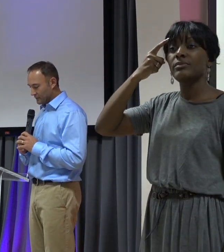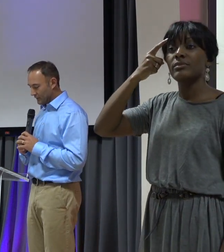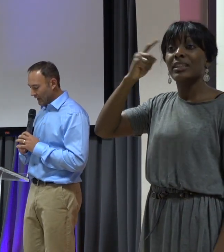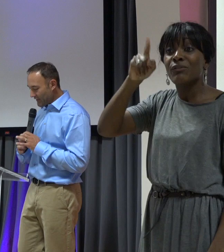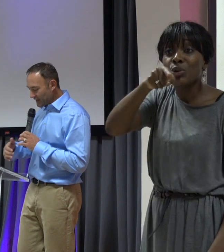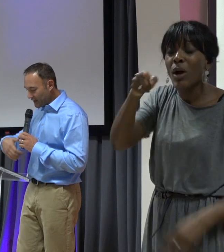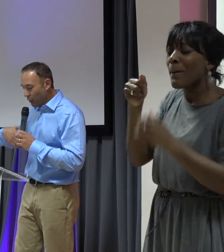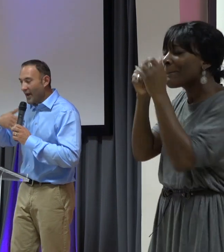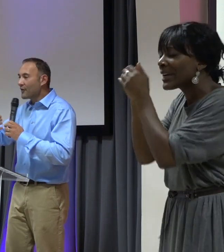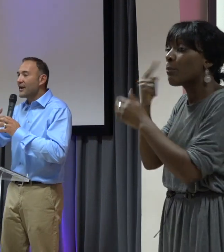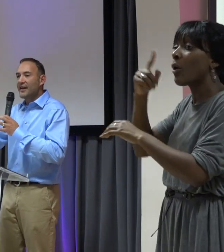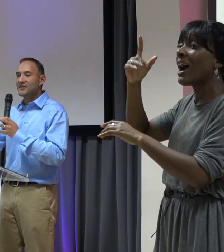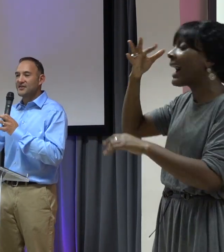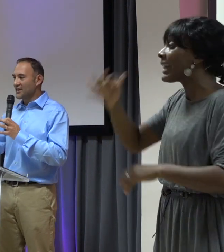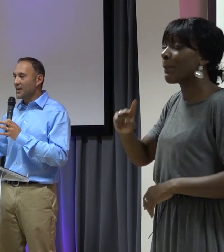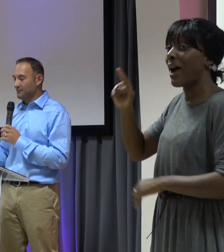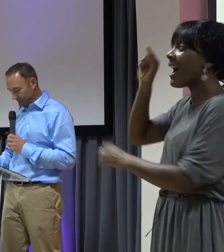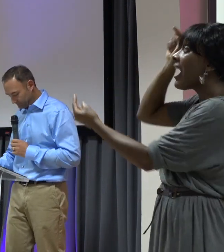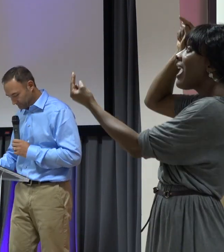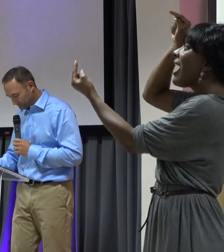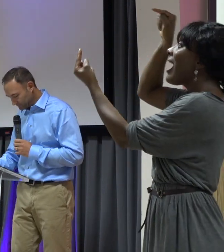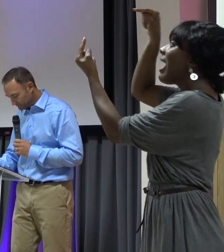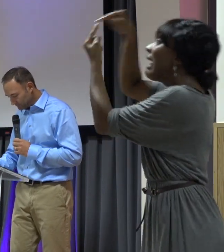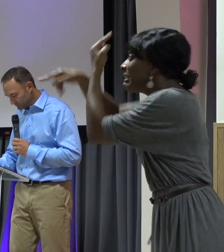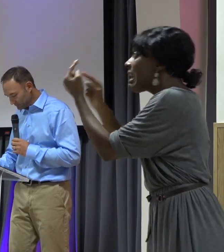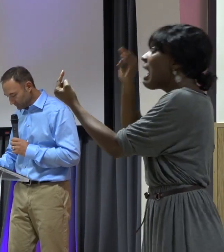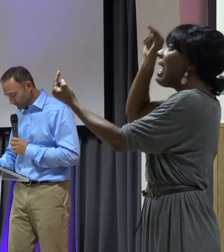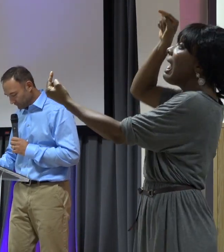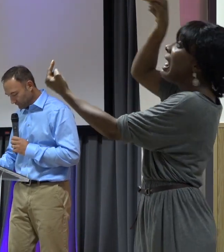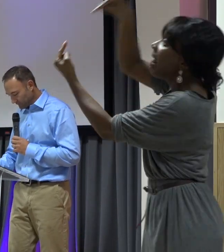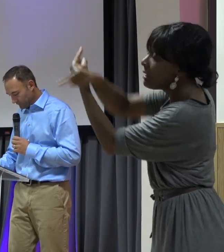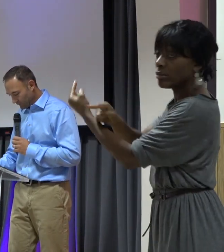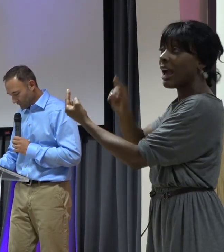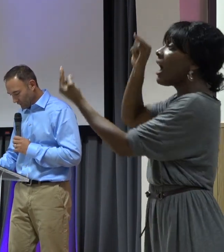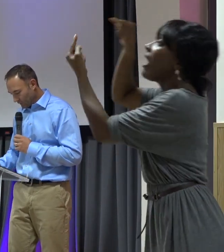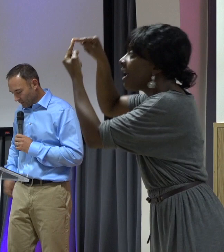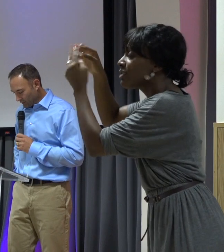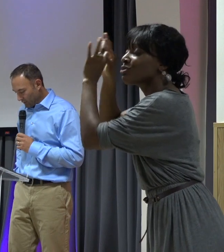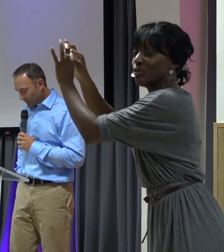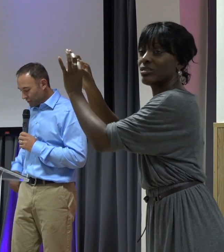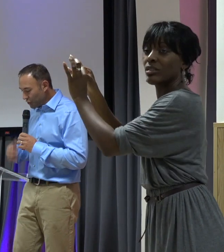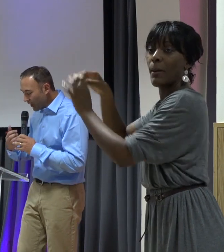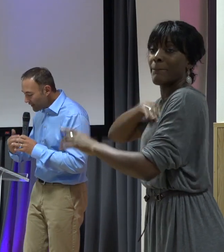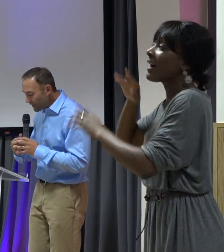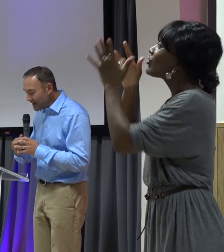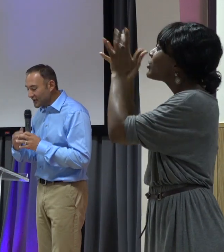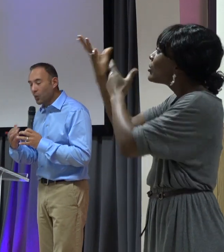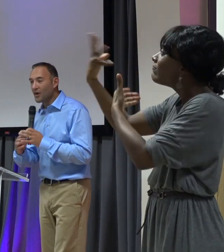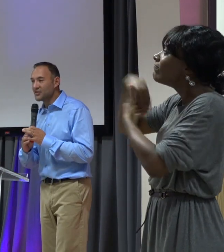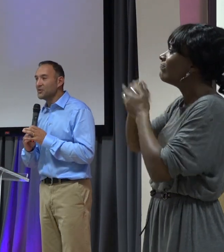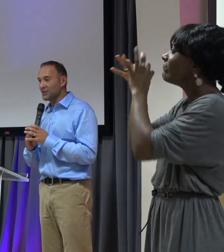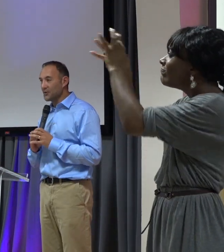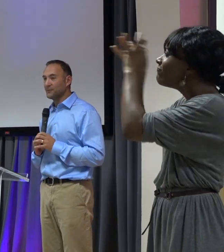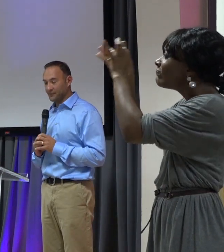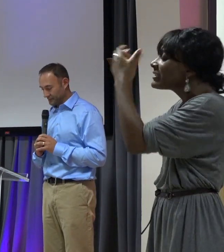veut. And then give whatever it is to Him. Et donnez-lui tout ce que vous avez. Do whatever it is He